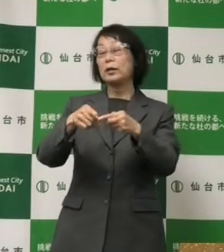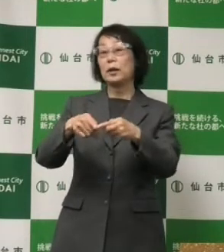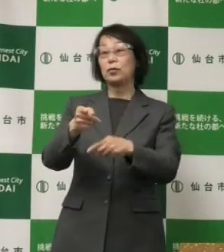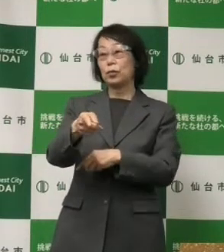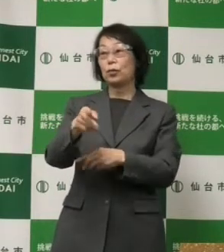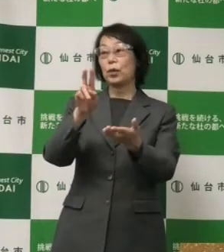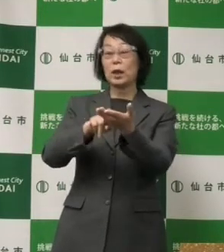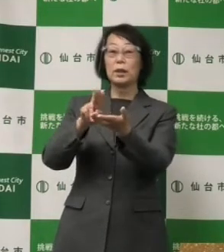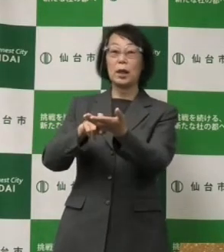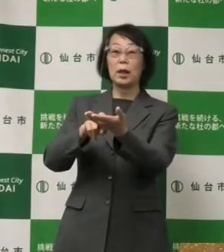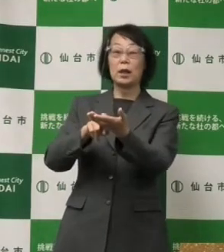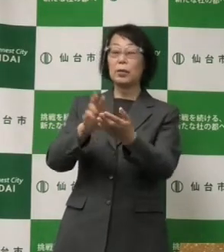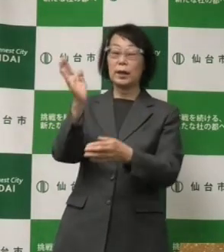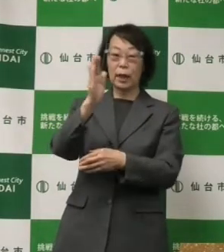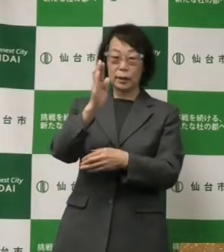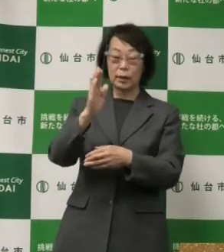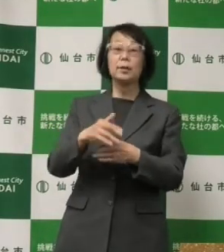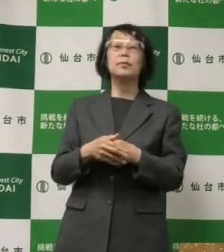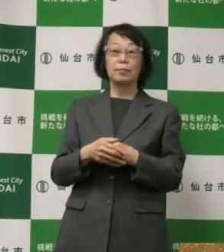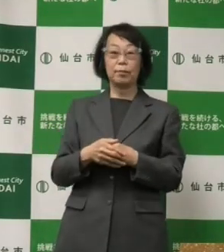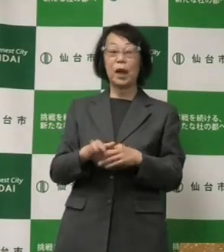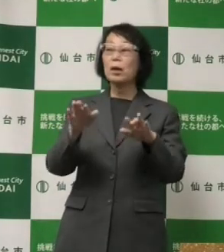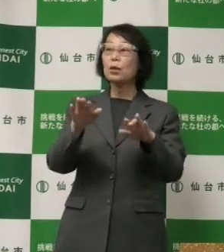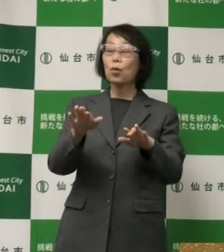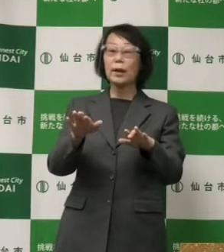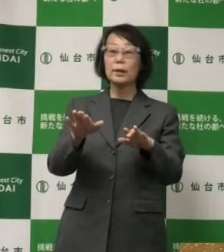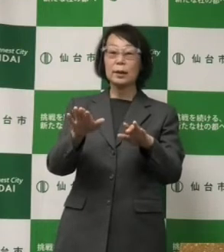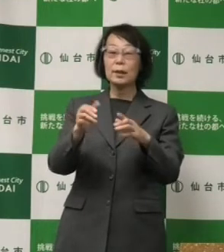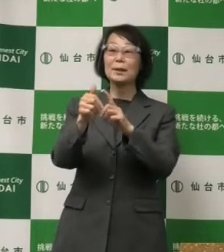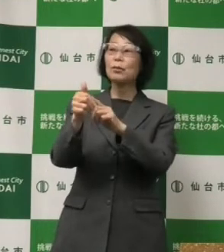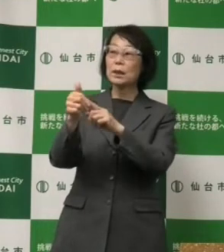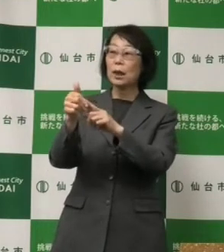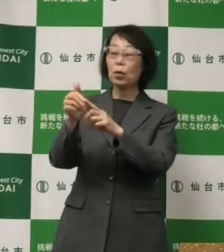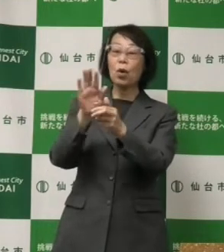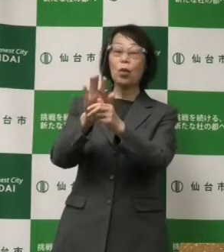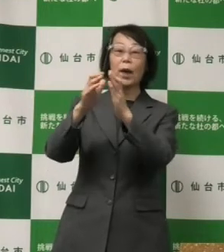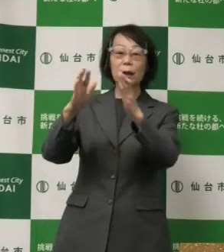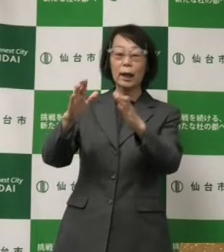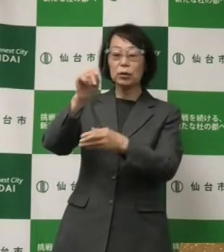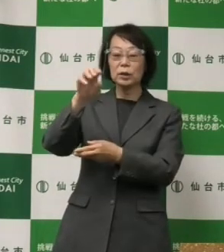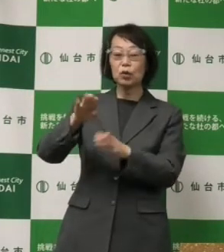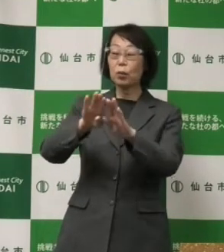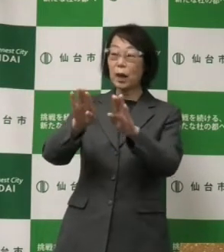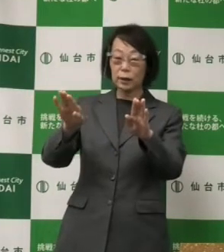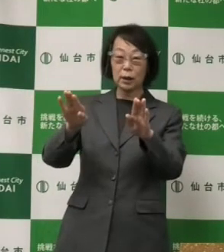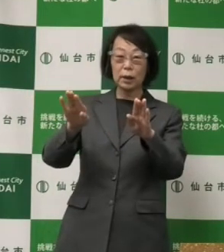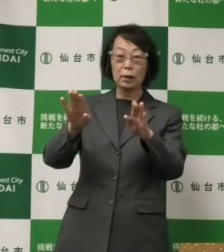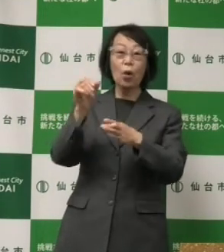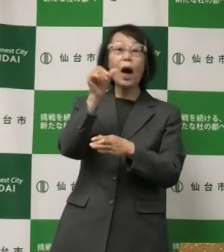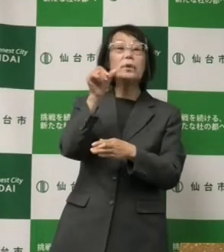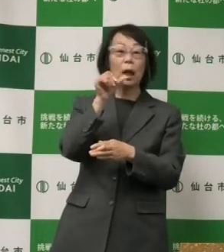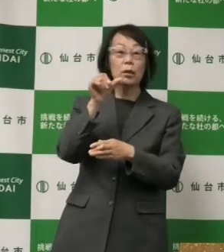決定してはおりませんし、今回桜井さんの後援会事務所開き のご案